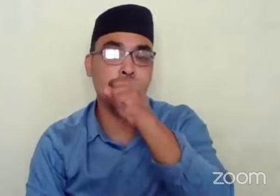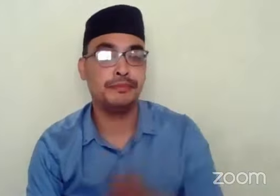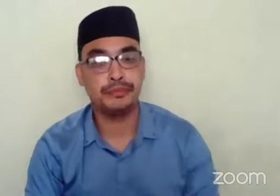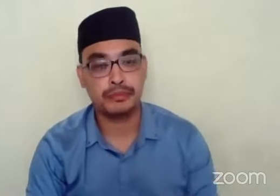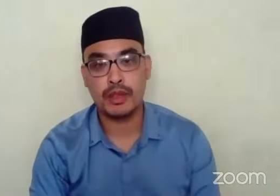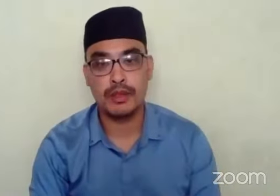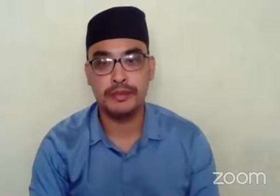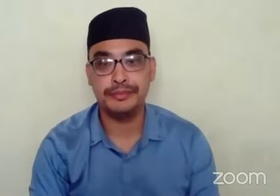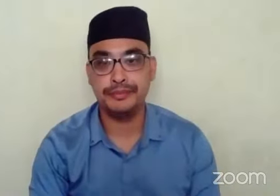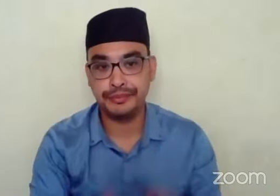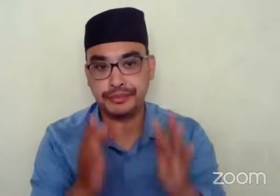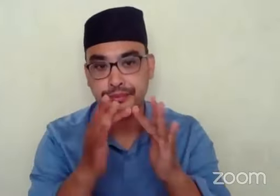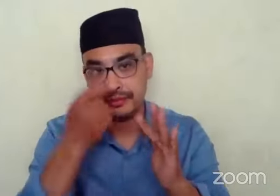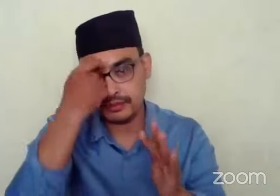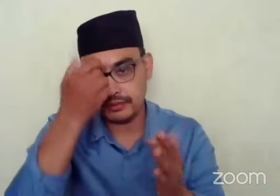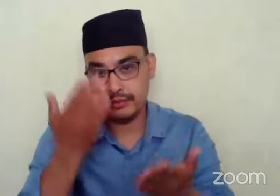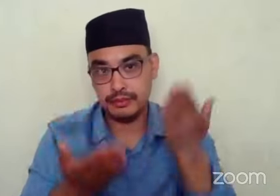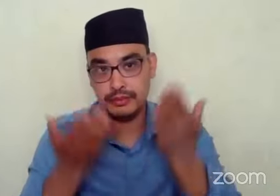सरिताजी